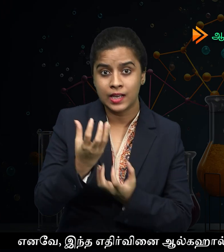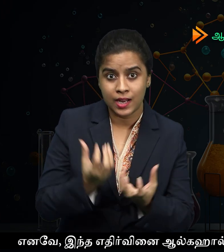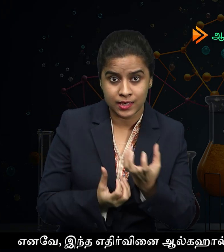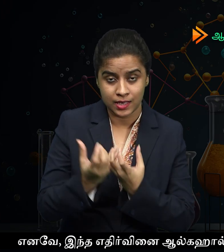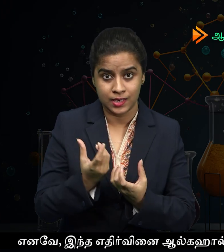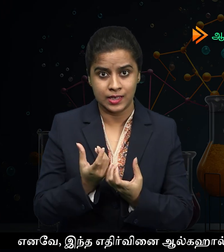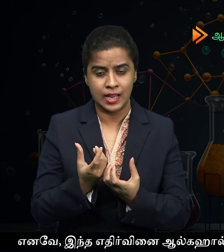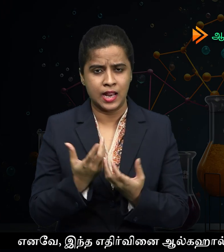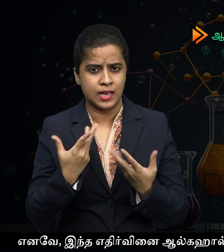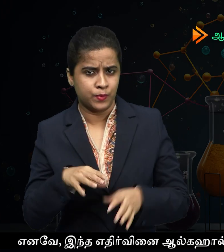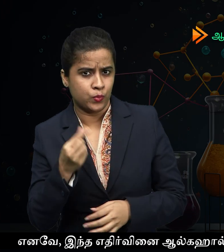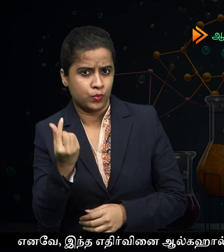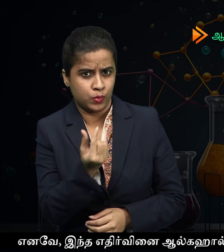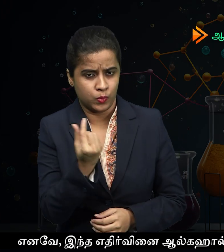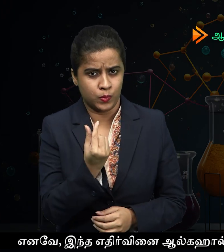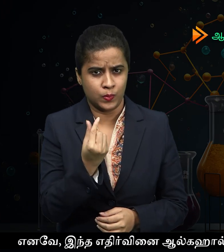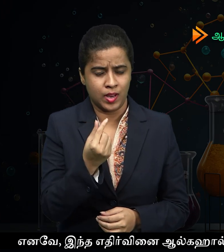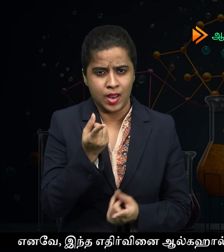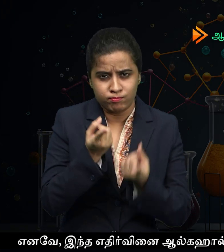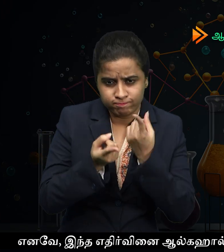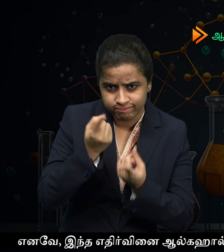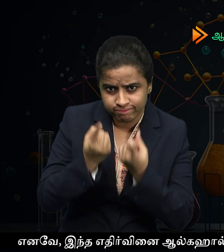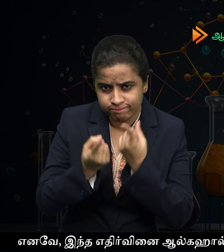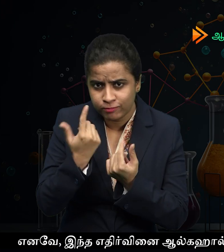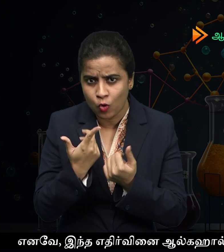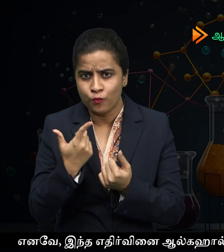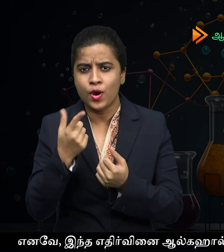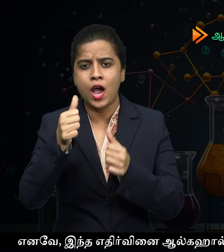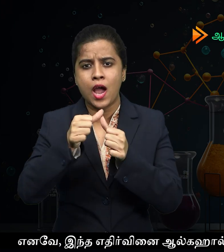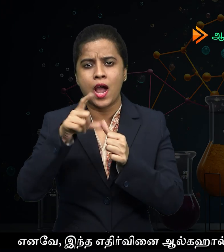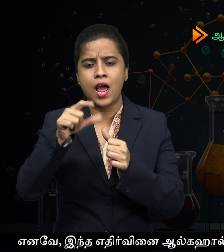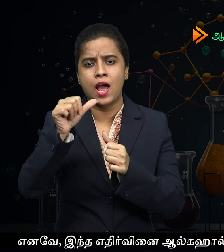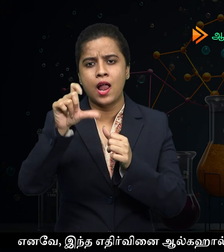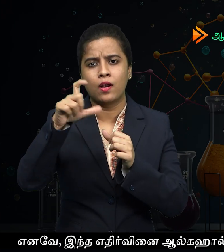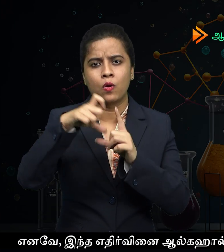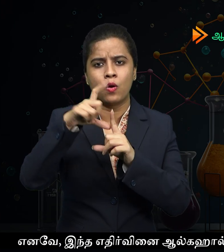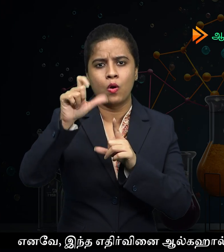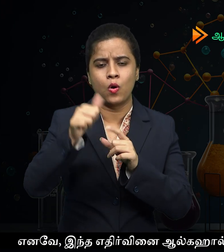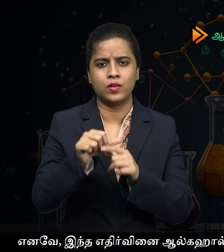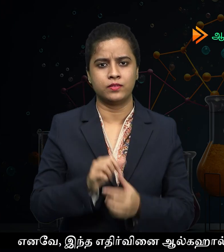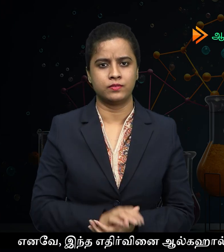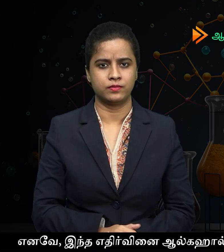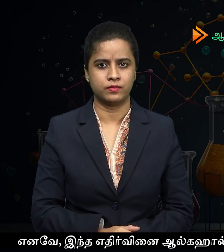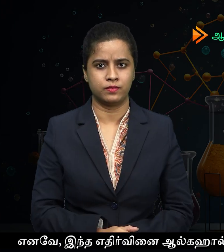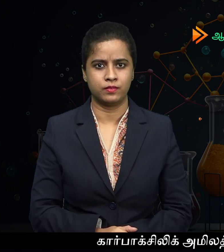எனவே இந்த எதிர்வினை ஆல்கஹாலை அடையாளம் காண பயன்படுத்தப்படலாம்.